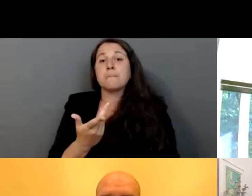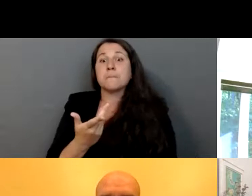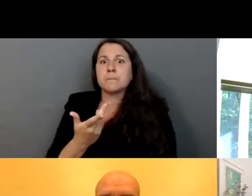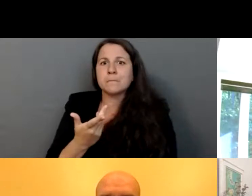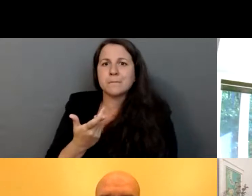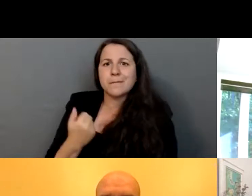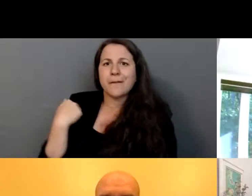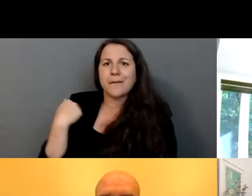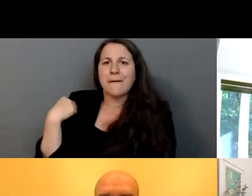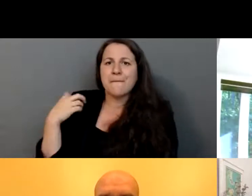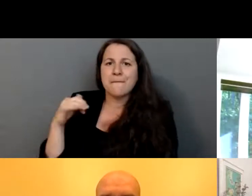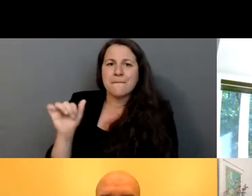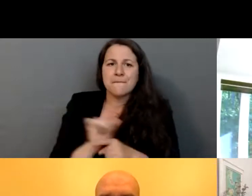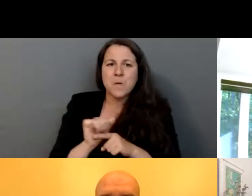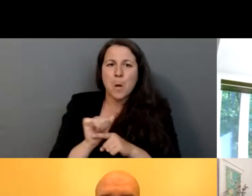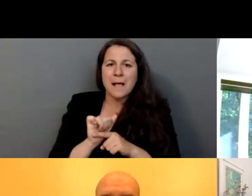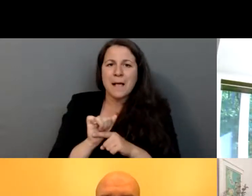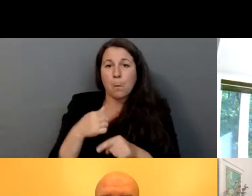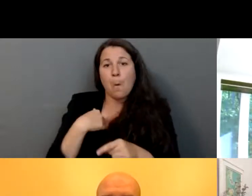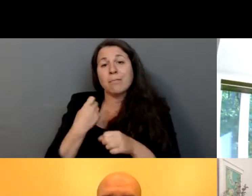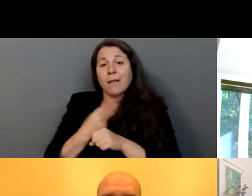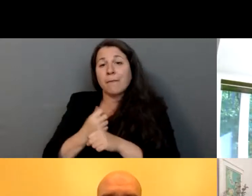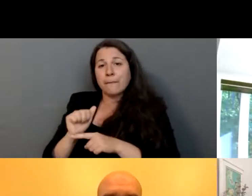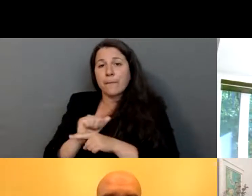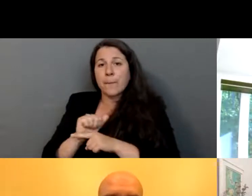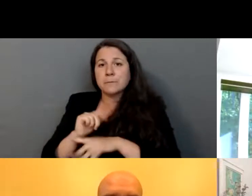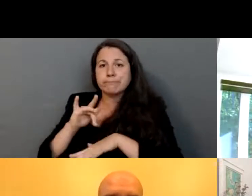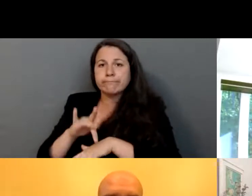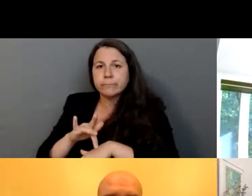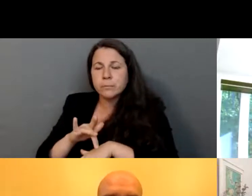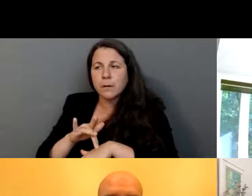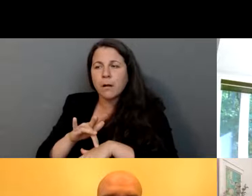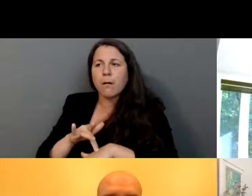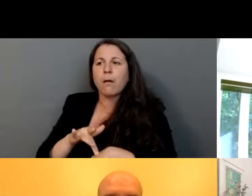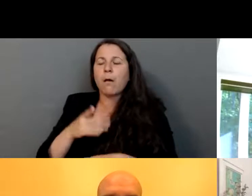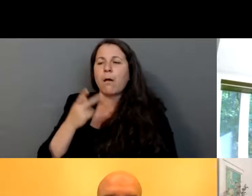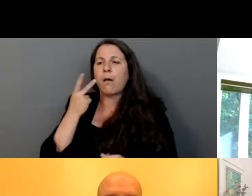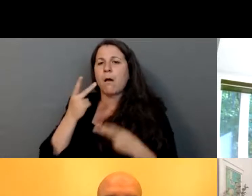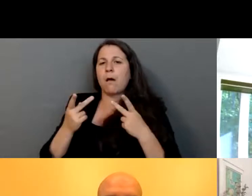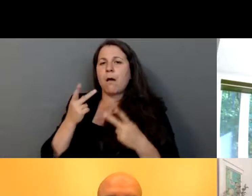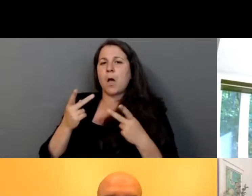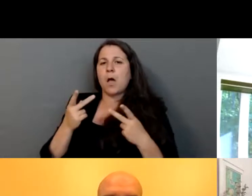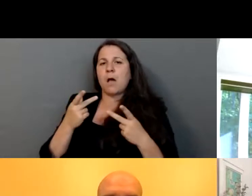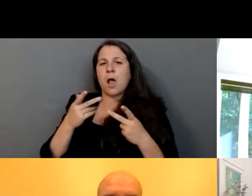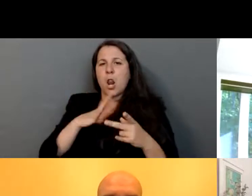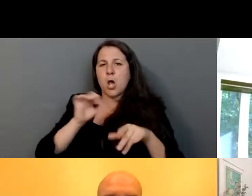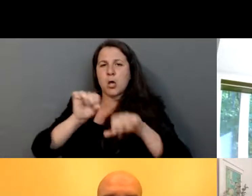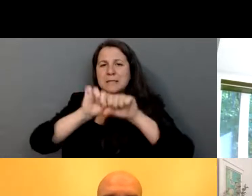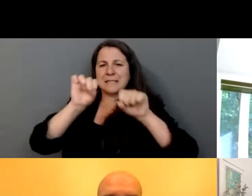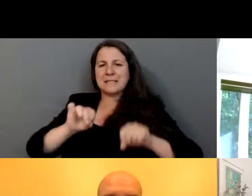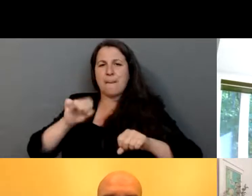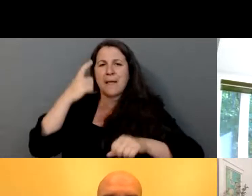Il y a une formation que j'ai suivie dans le cadre de mon travail où on regardait un peu, comme il y a beaucoup de systèmes maintenant d'intelligence artificielle qui travaillent